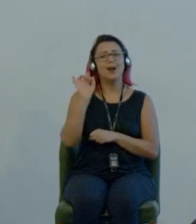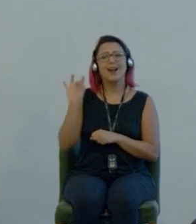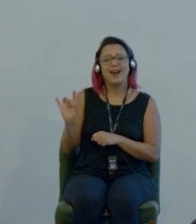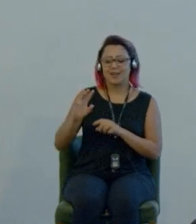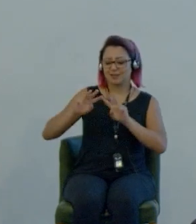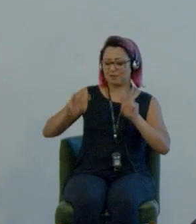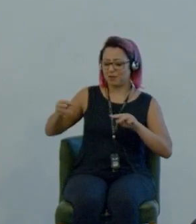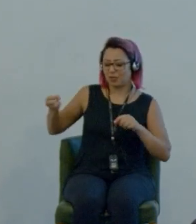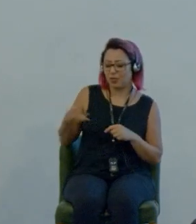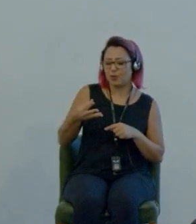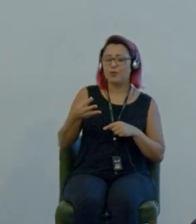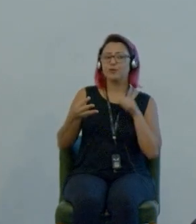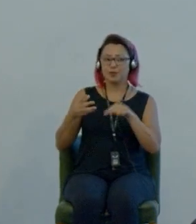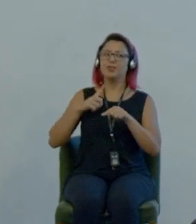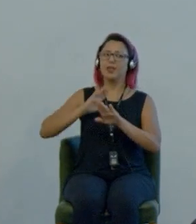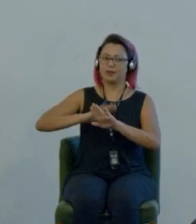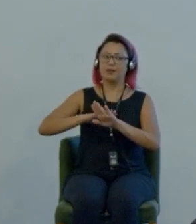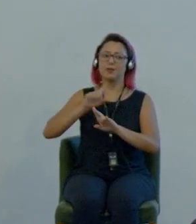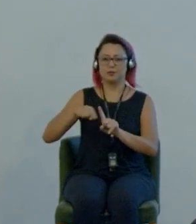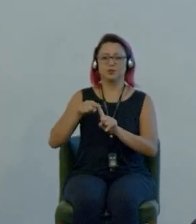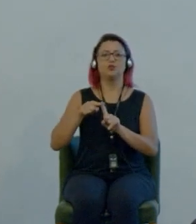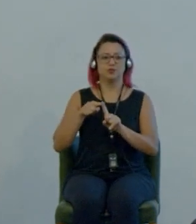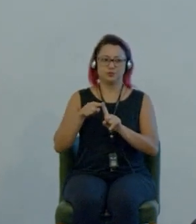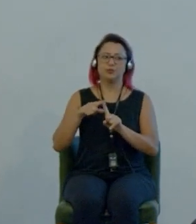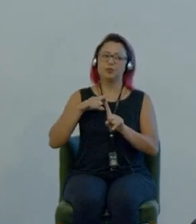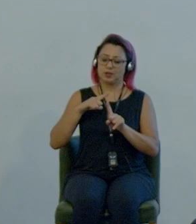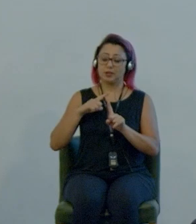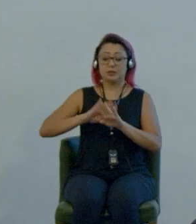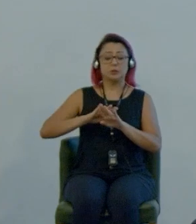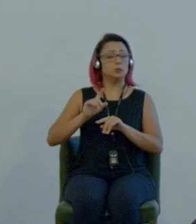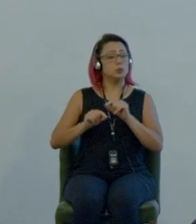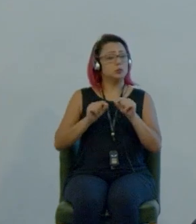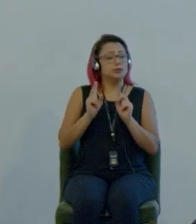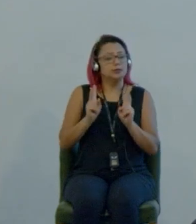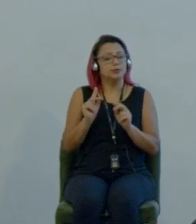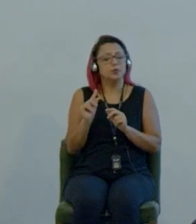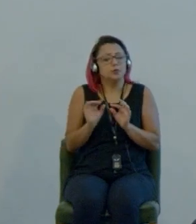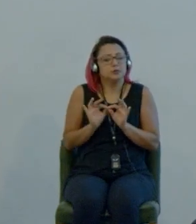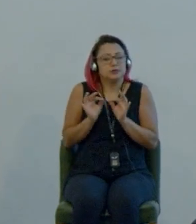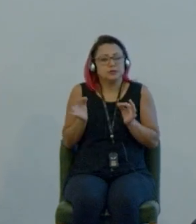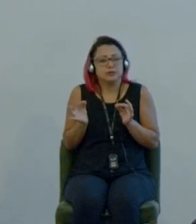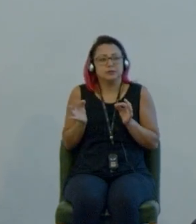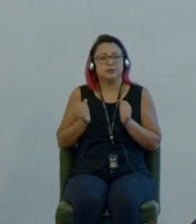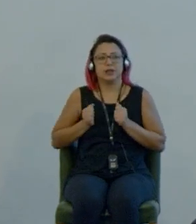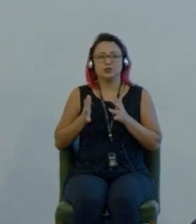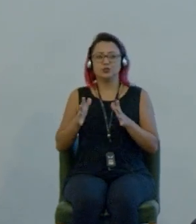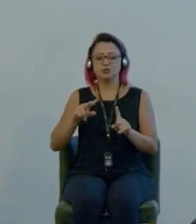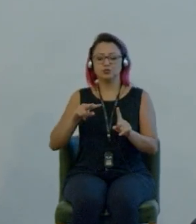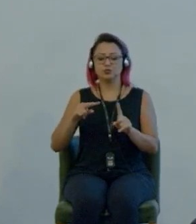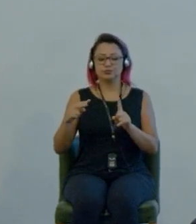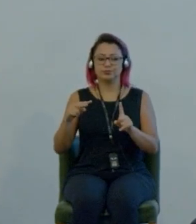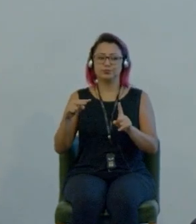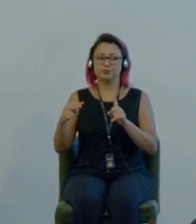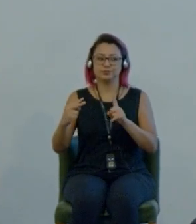ambition minimale. Et l'idée, c'est que c'est un tout petit geste, à la fois conceptuel et